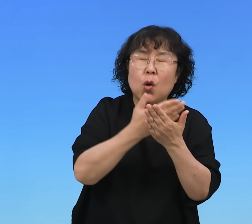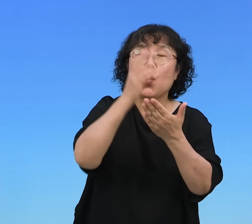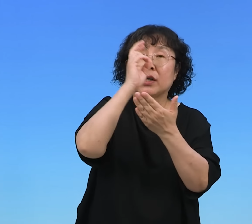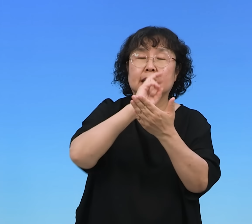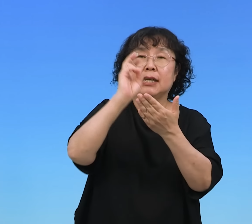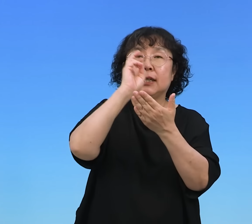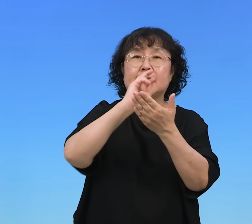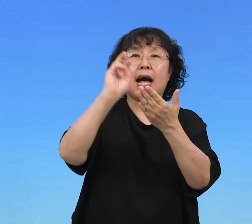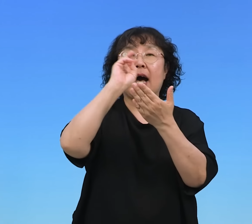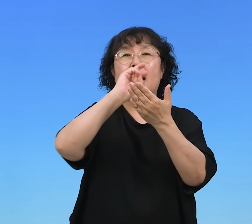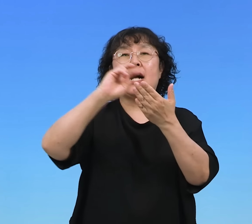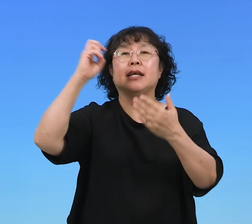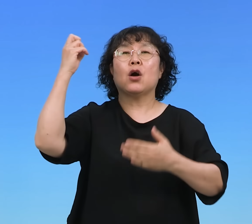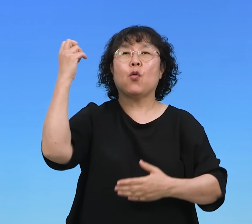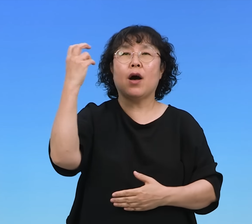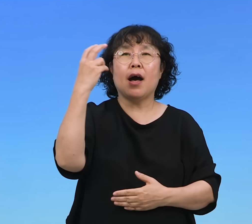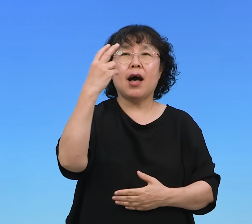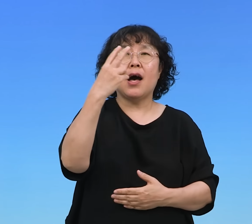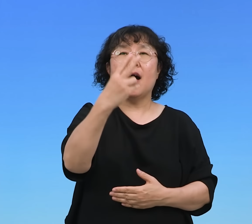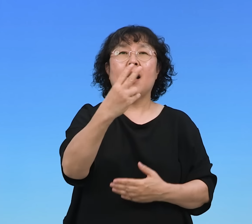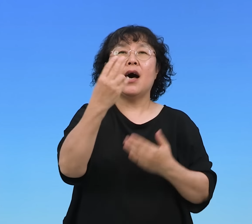존귀 찬양과